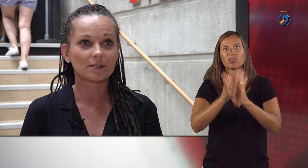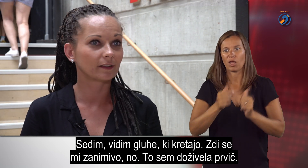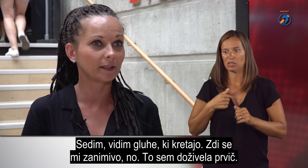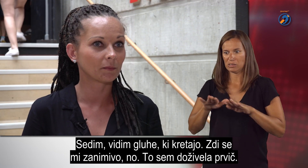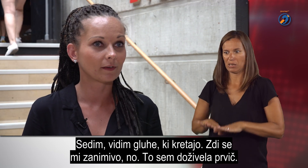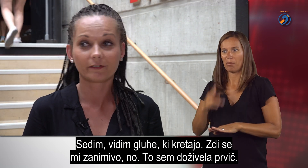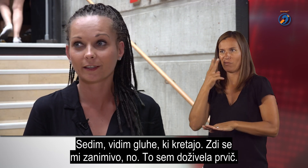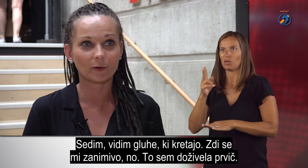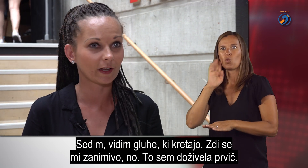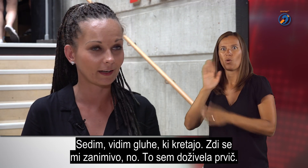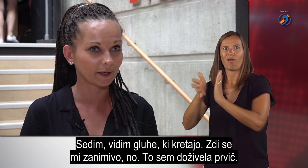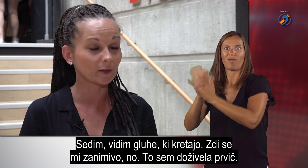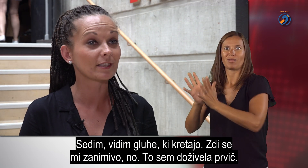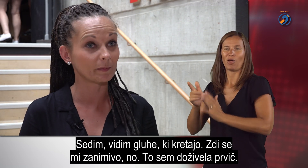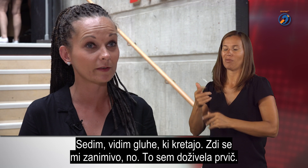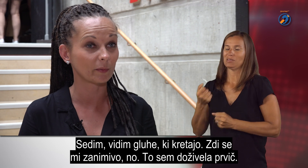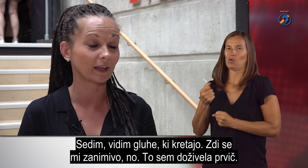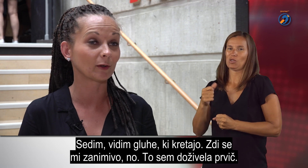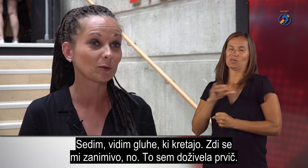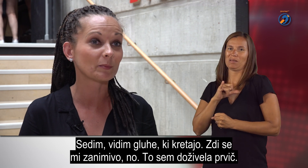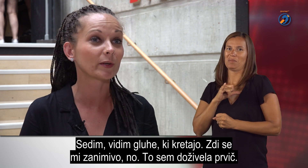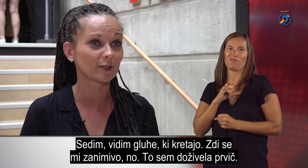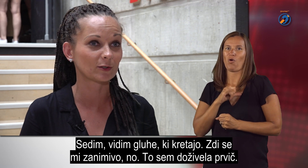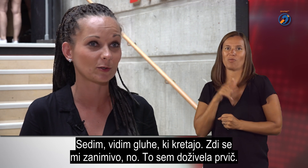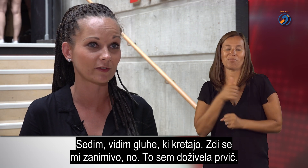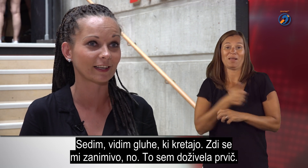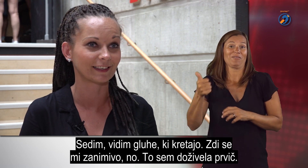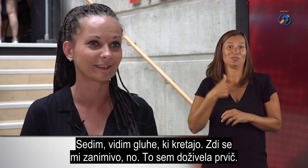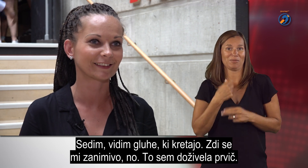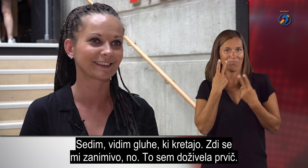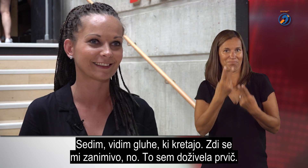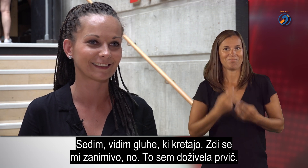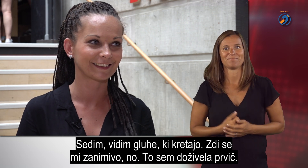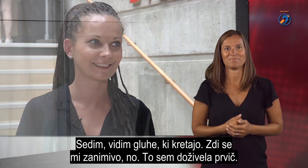Sedim, vidim gluhe, ki kretajo. Zanimivo mi je, no, to sem prvič doživela.